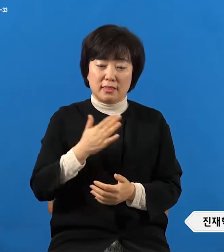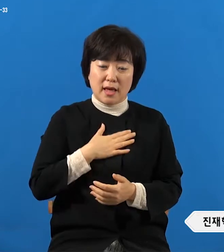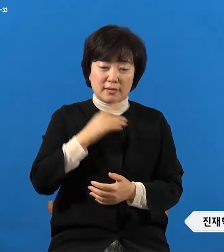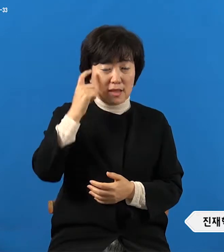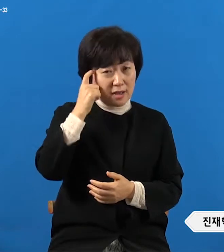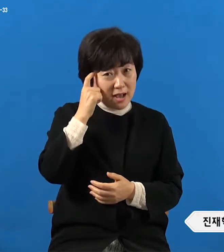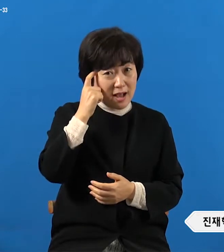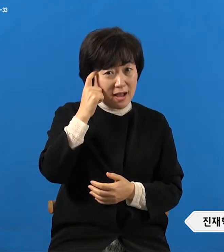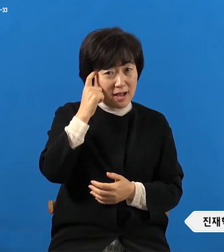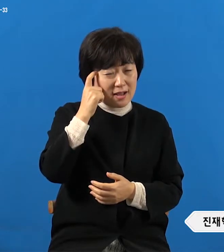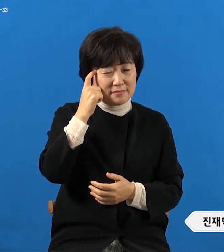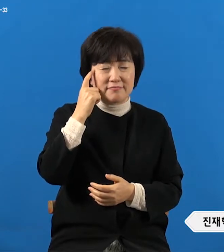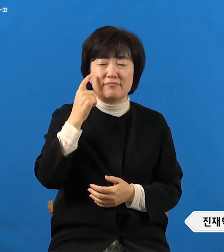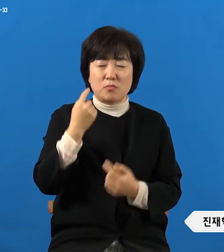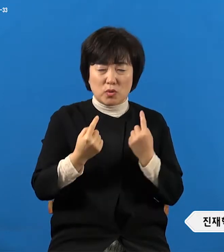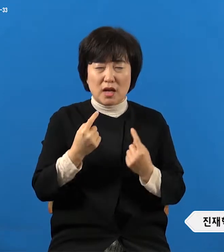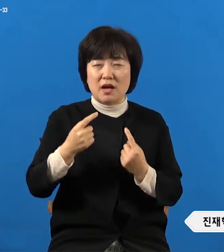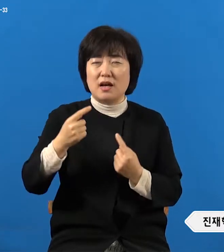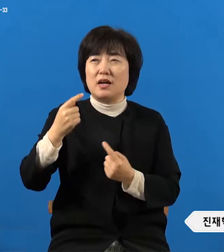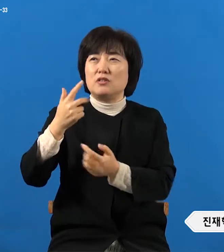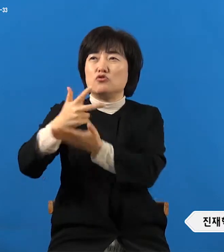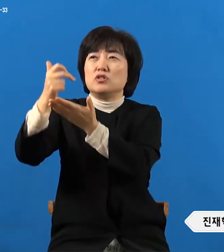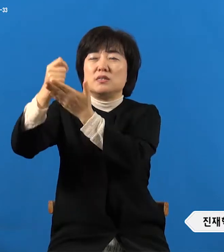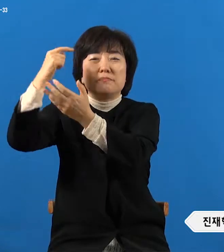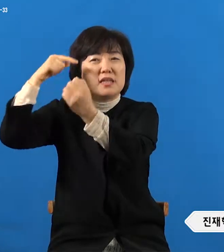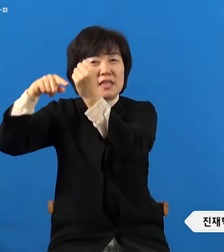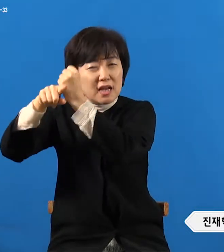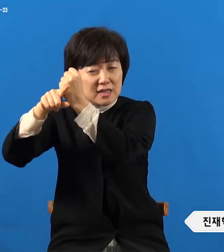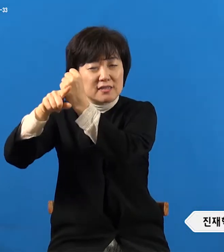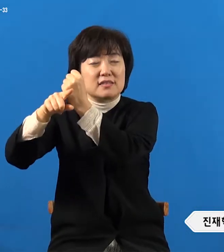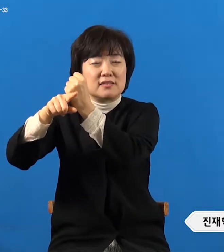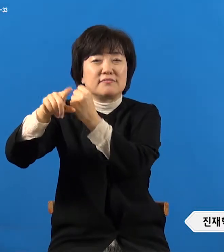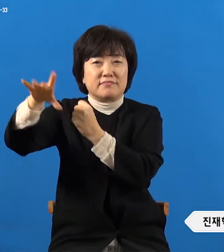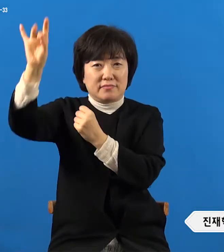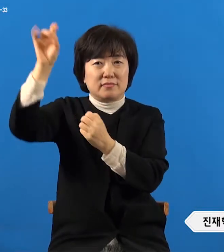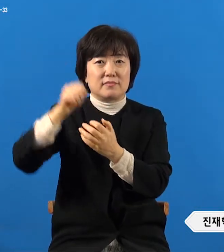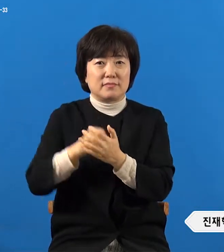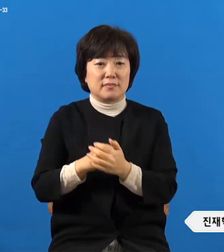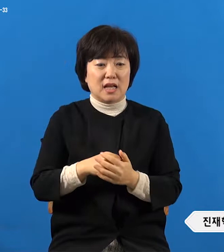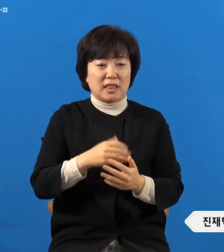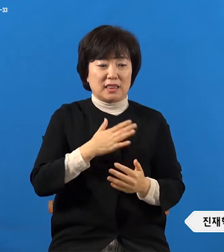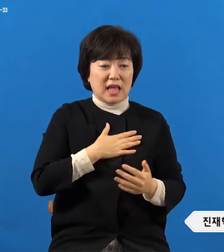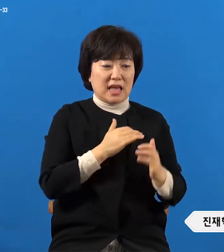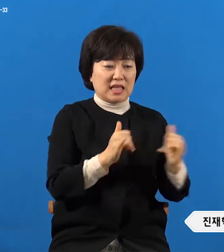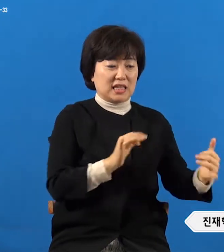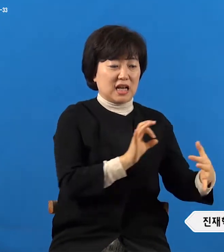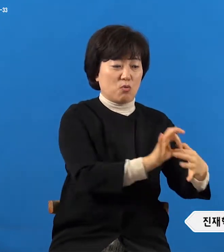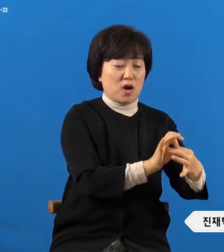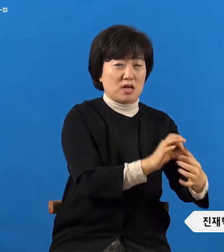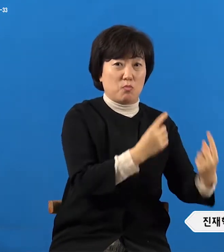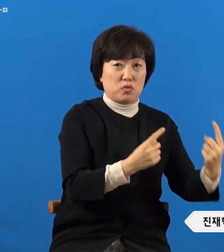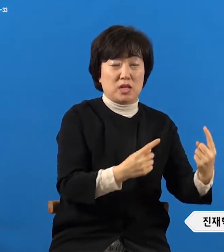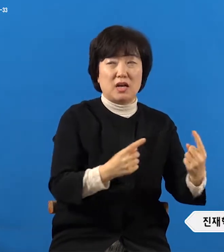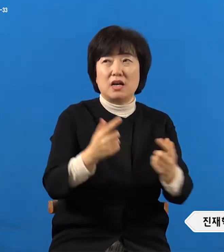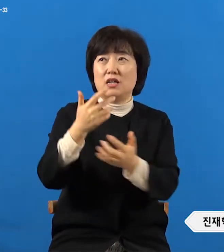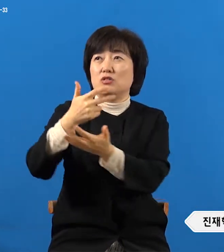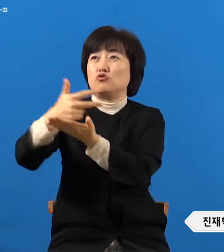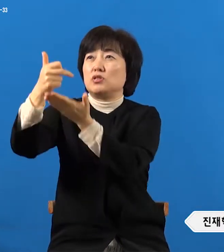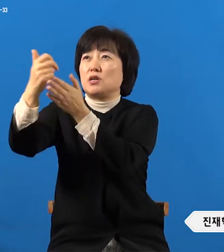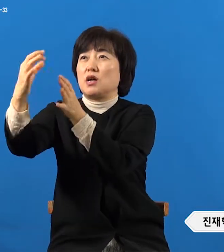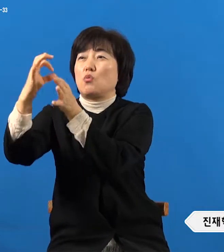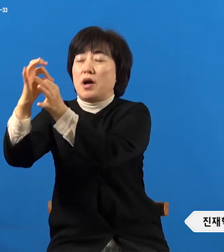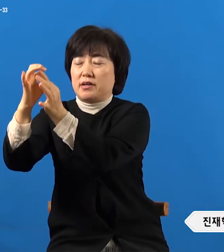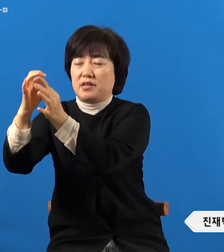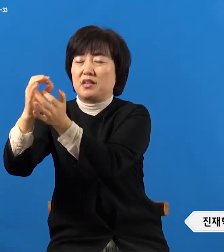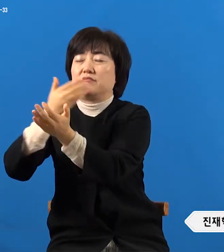뜻이 아니라 주님의 뜻, 내 인간관계보다 주님과의 관계, 그리고 오늘 말씀합니다. 너의